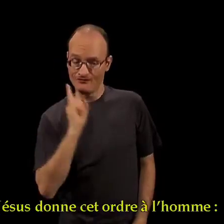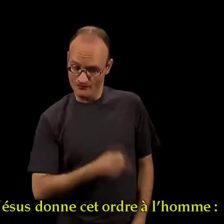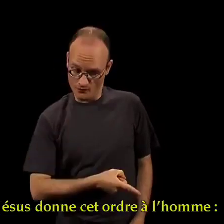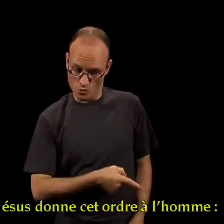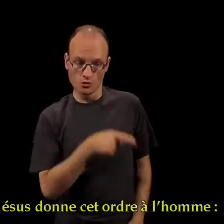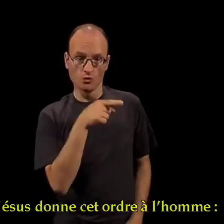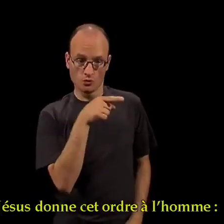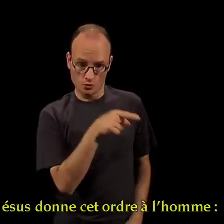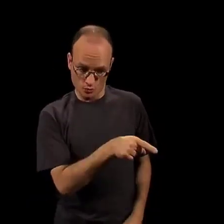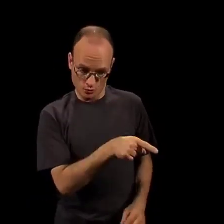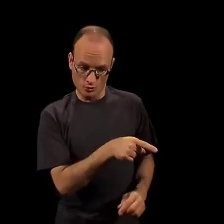Jésus donne cet ordre à l'homme: